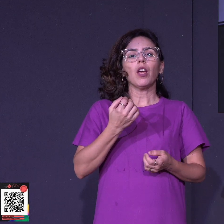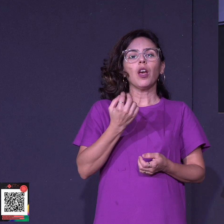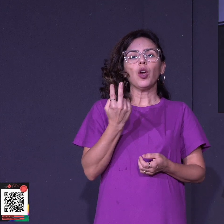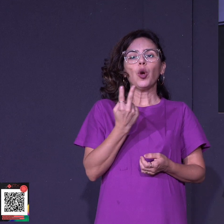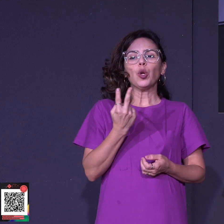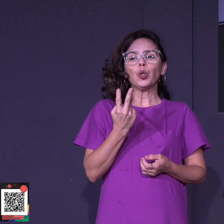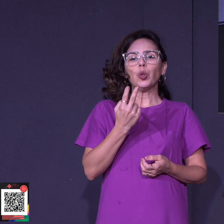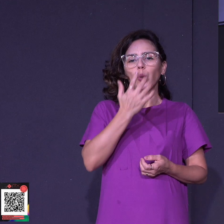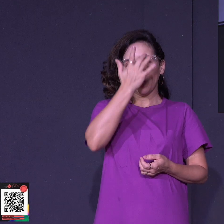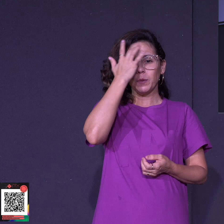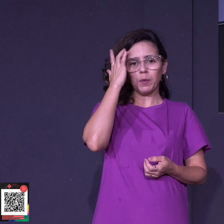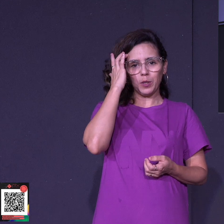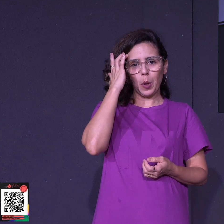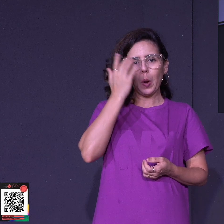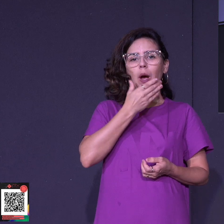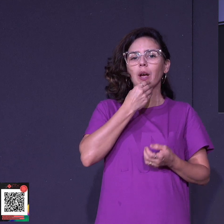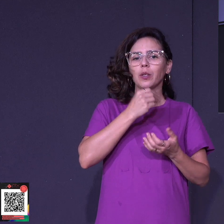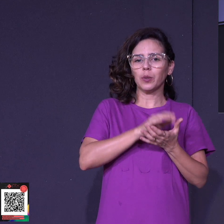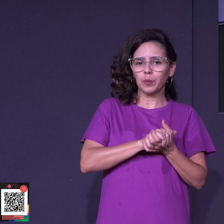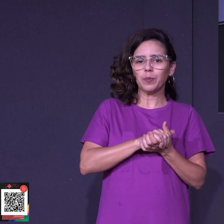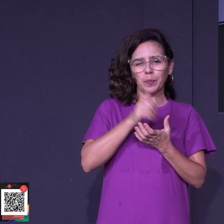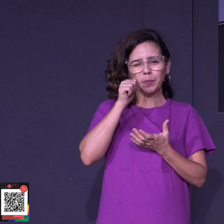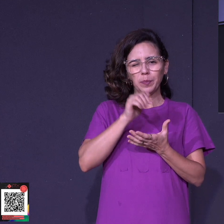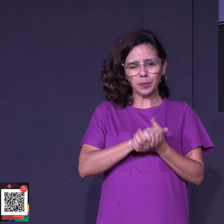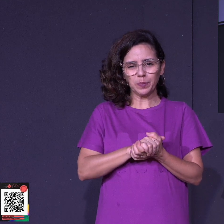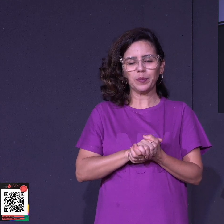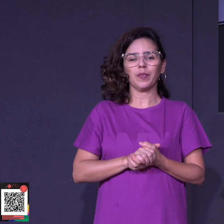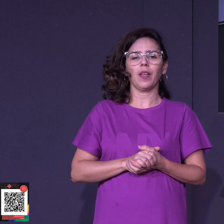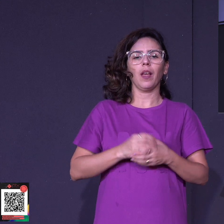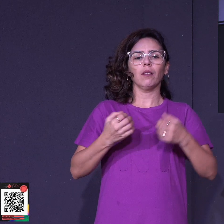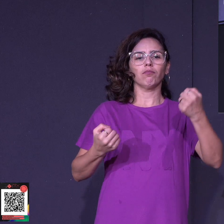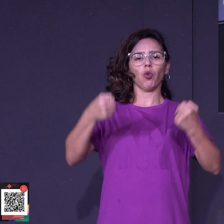muito me alegra, mais crente que eu.